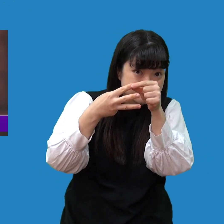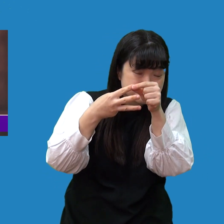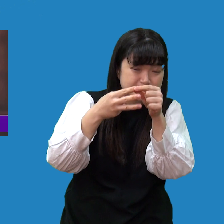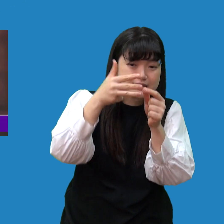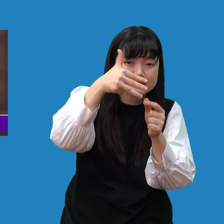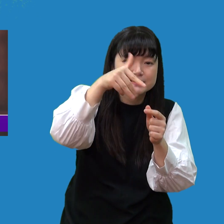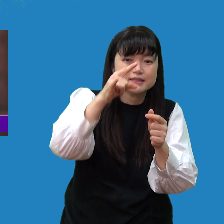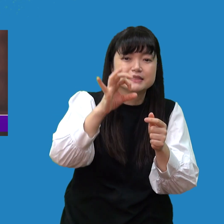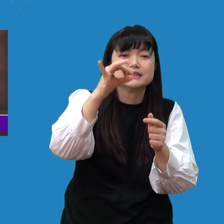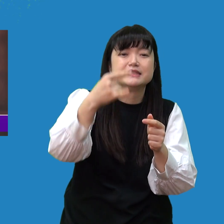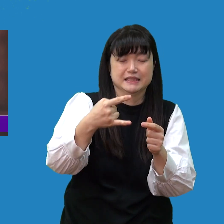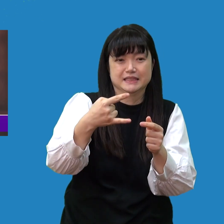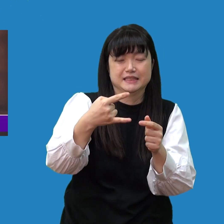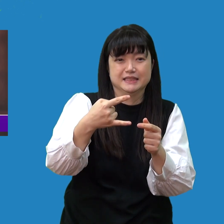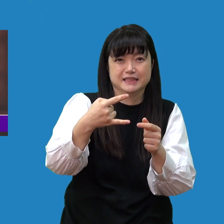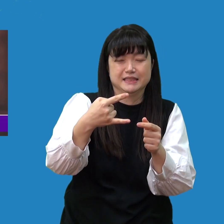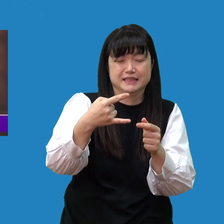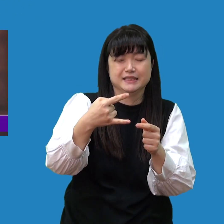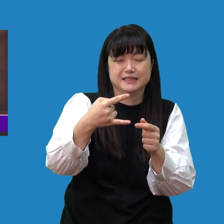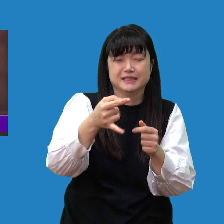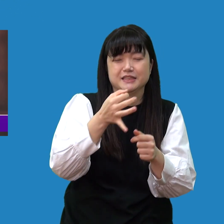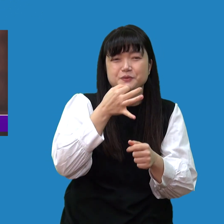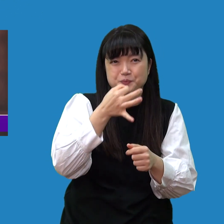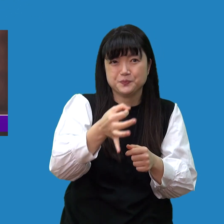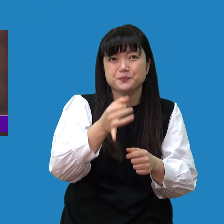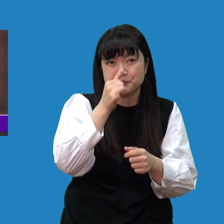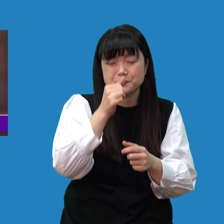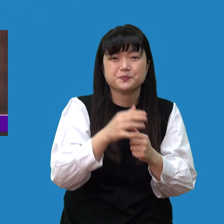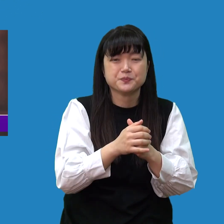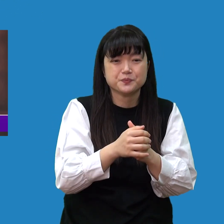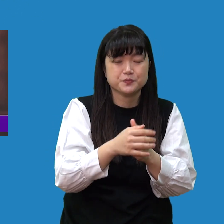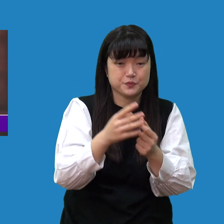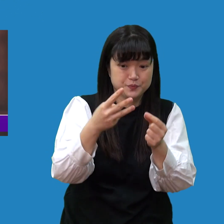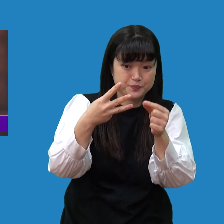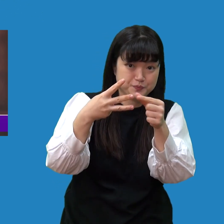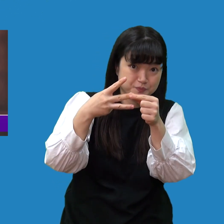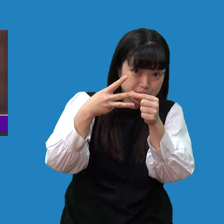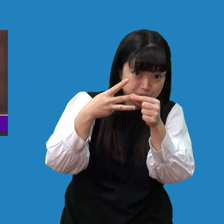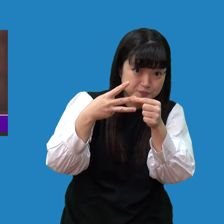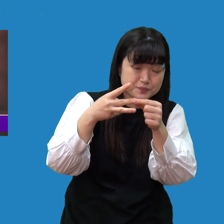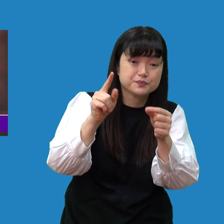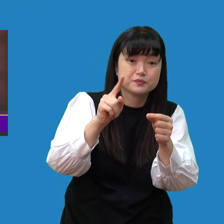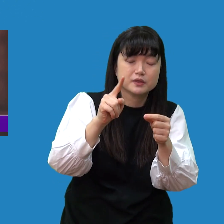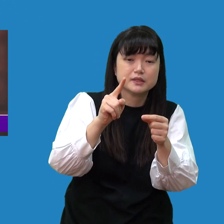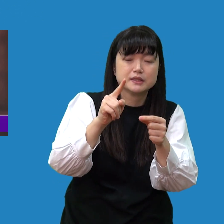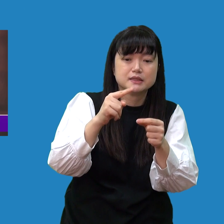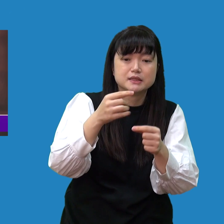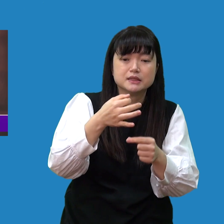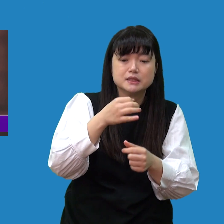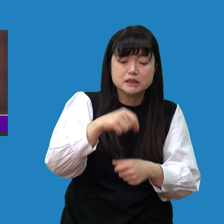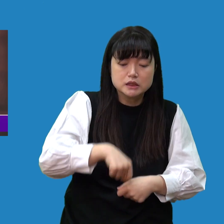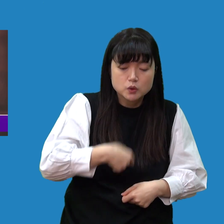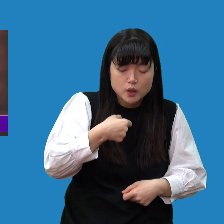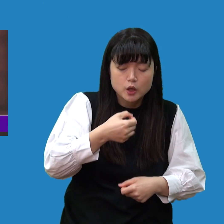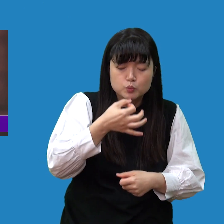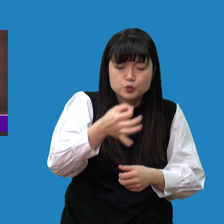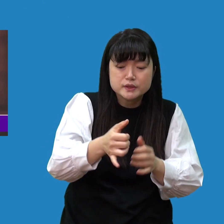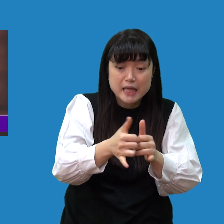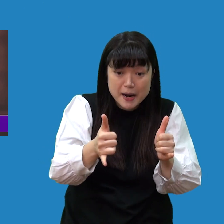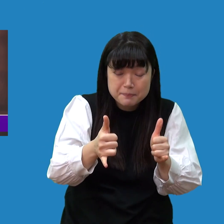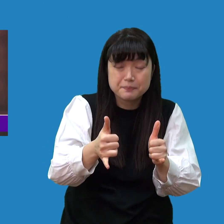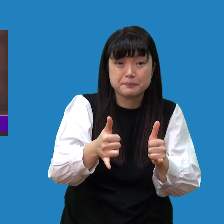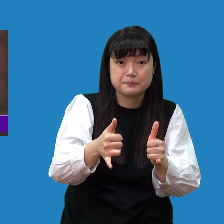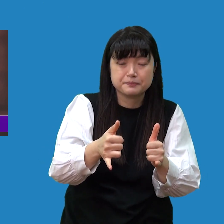단계, justification이라고 말합니다. 둘째 단계는 의롭다함을 받은 사람들, 그